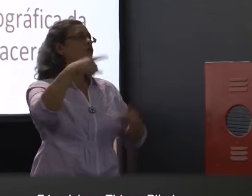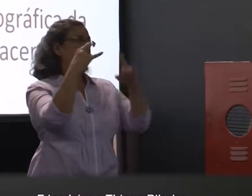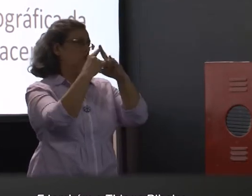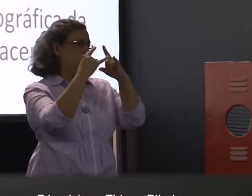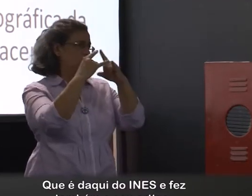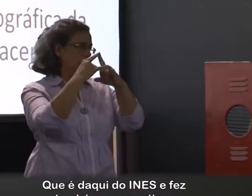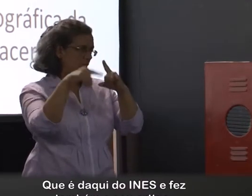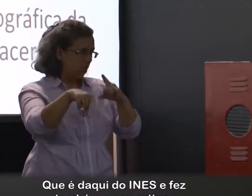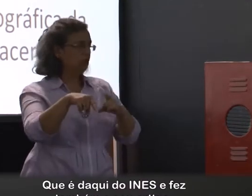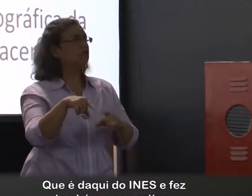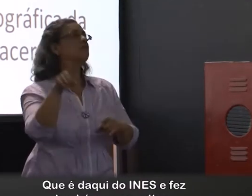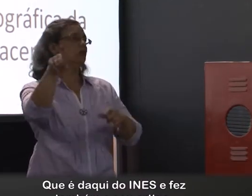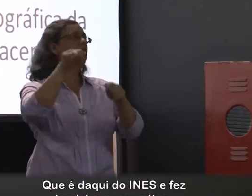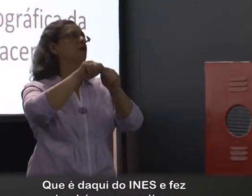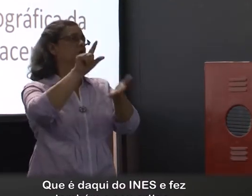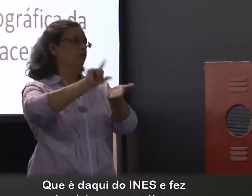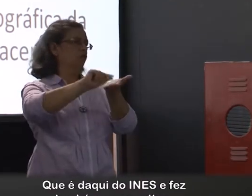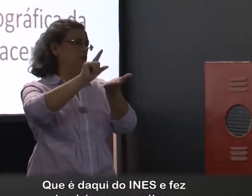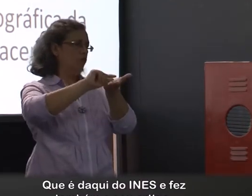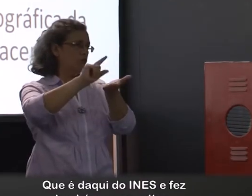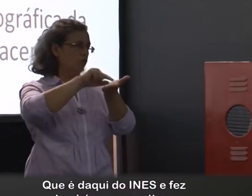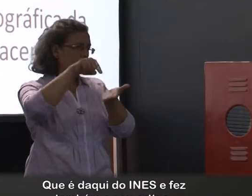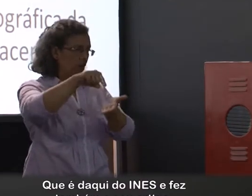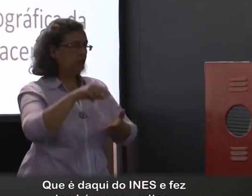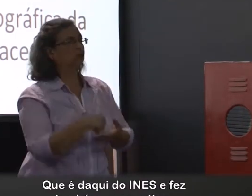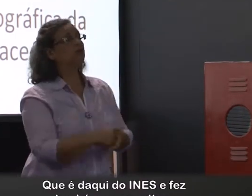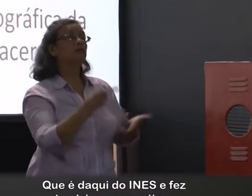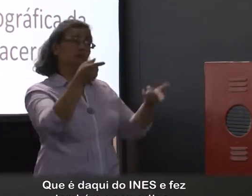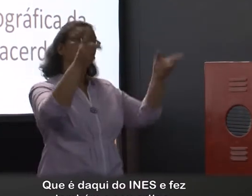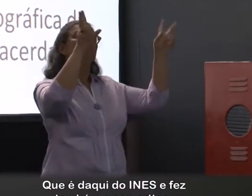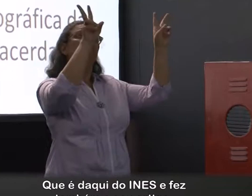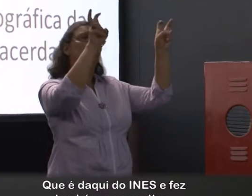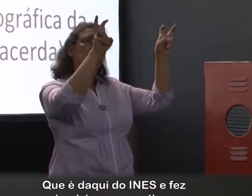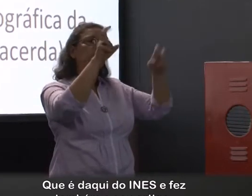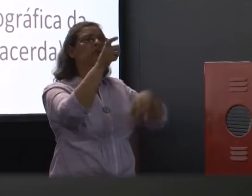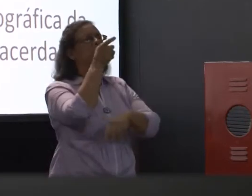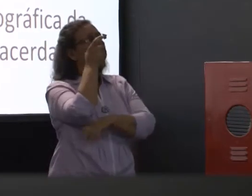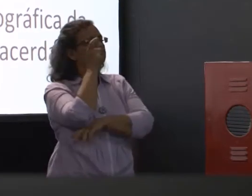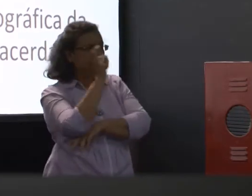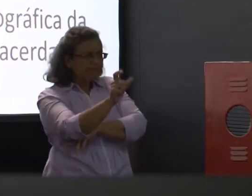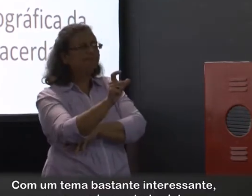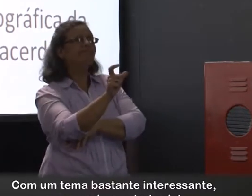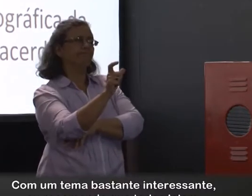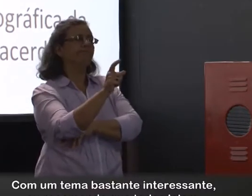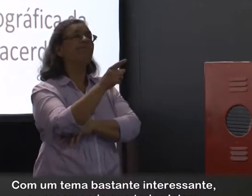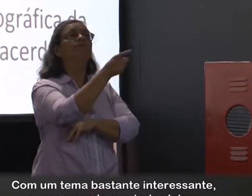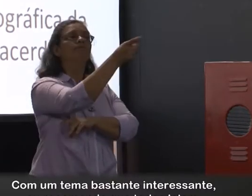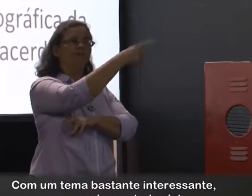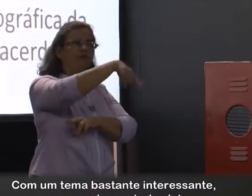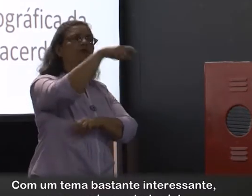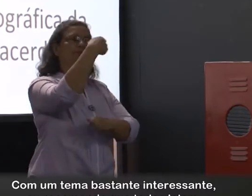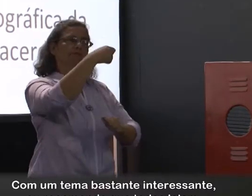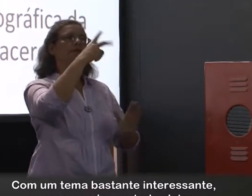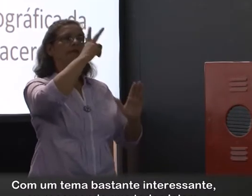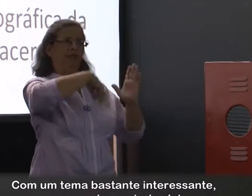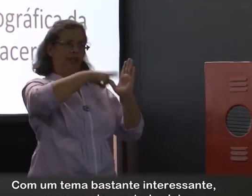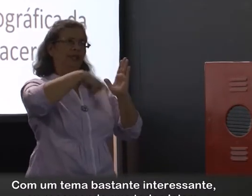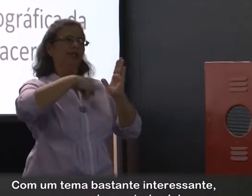Ribeiro, que é daqui do INES, que fez também o seu artigo. E um tema bastante interessante que nós